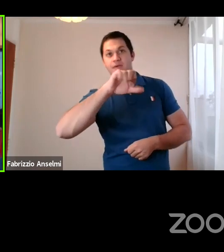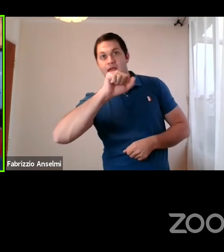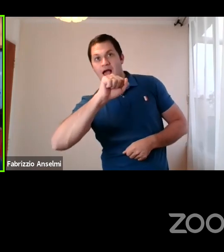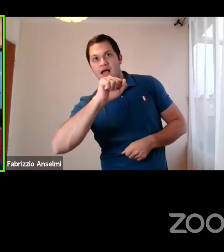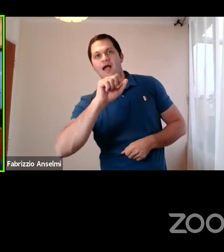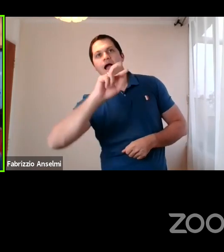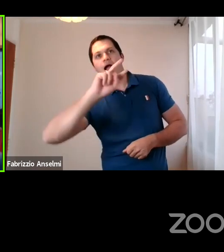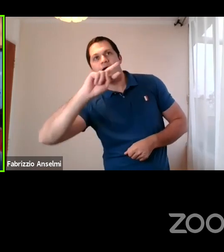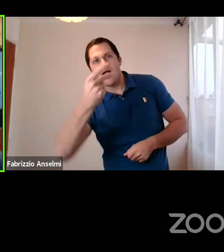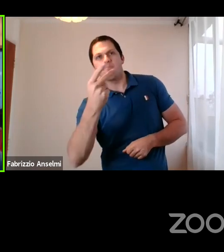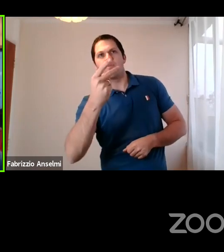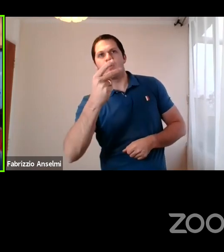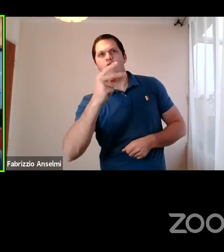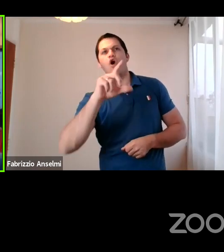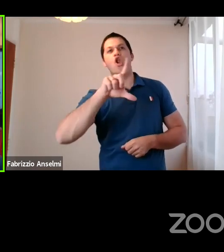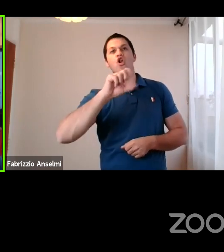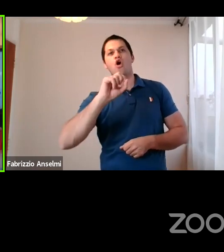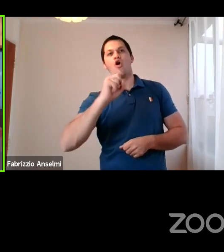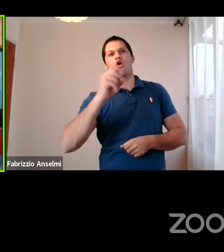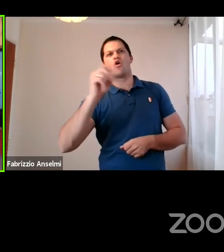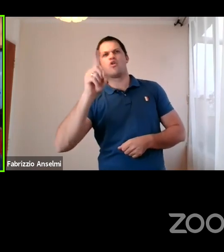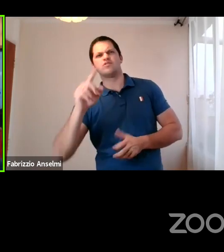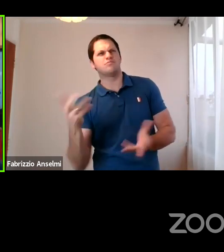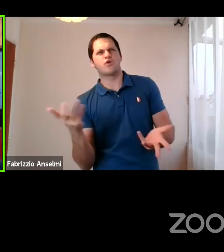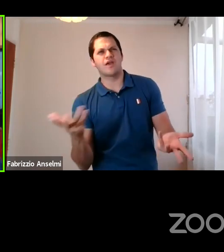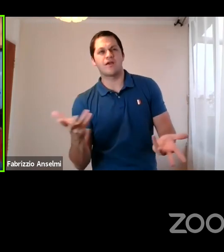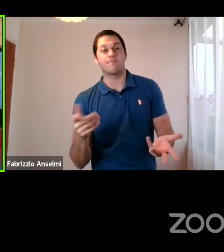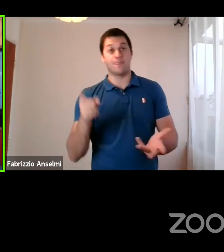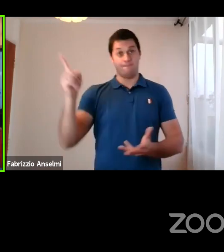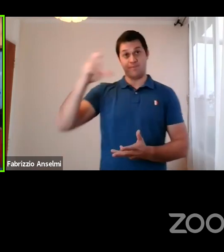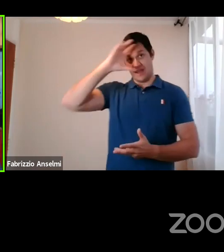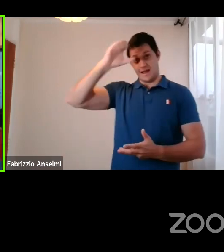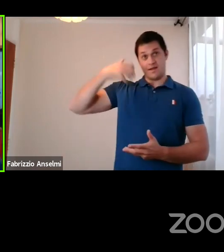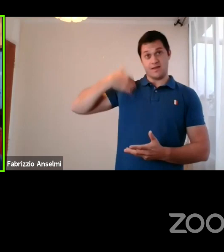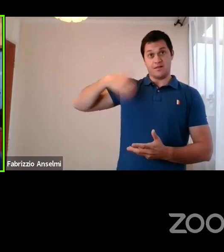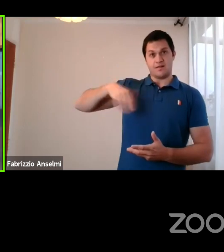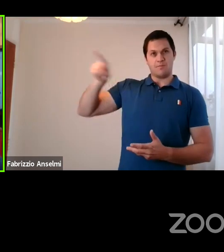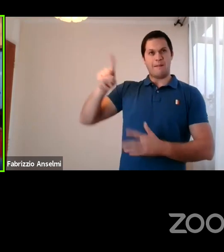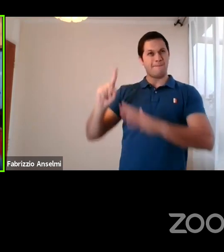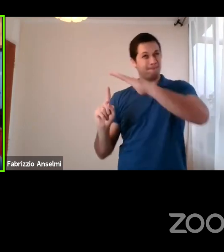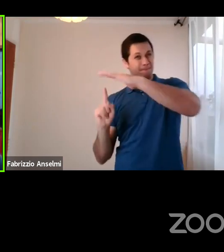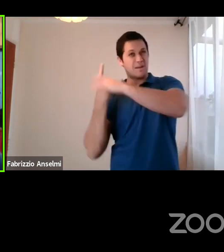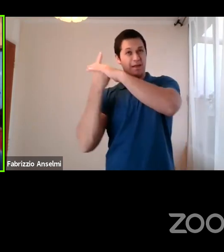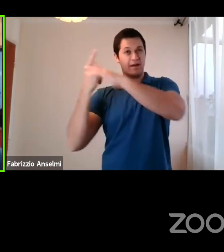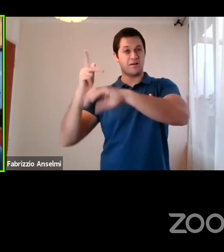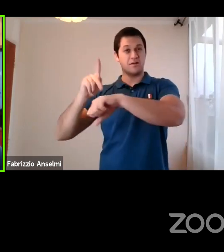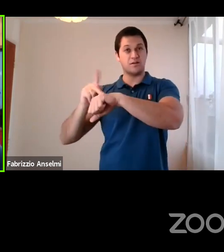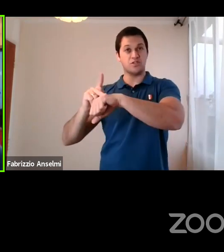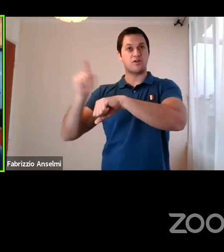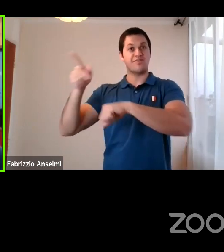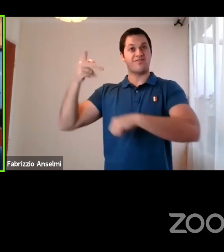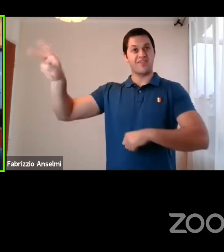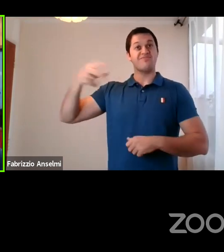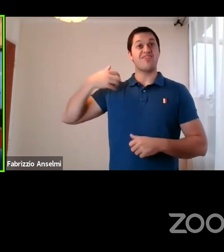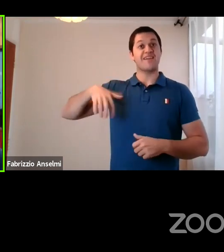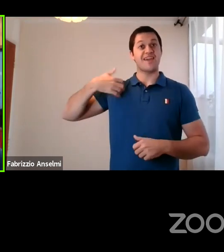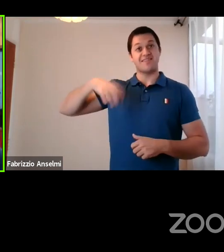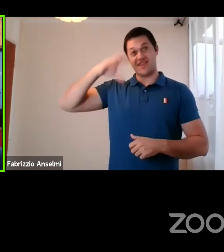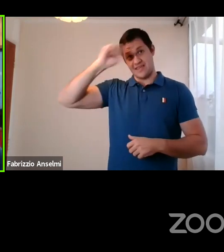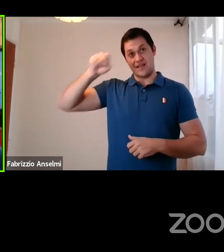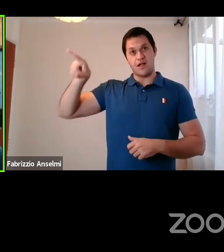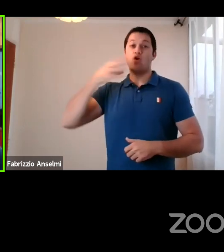con respecto a nuestra historia. El primer prócer, tanto de Argentina como de toda Sudamérica, es el